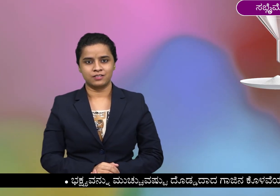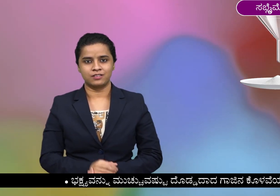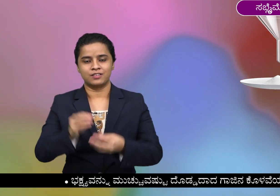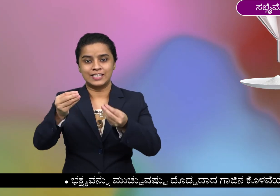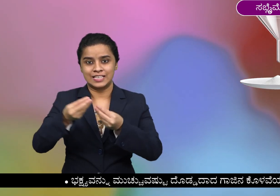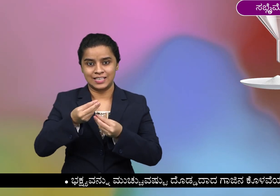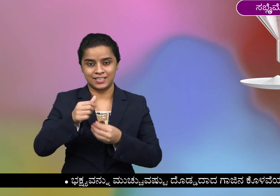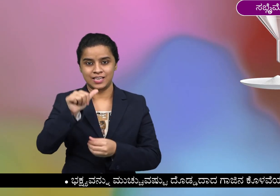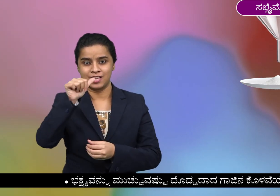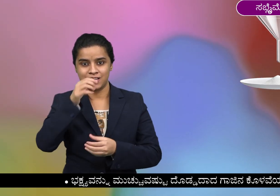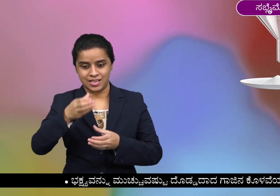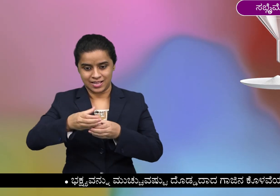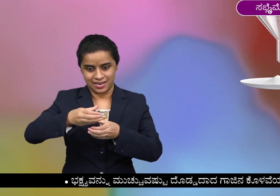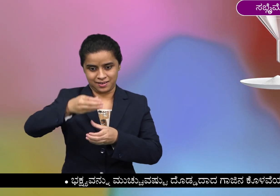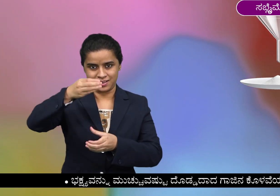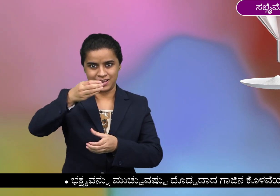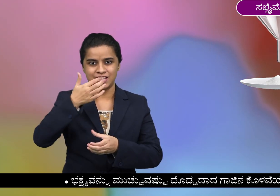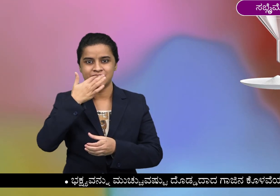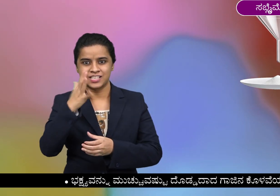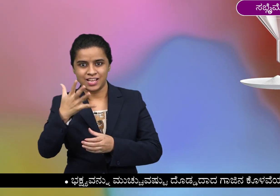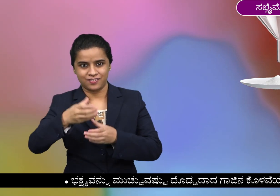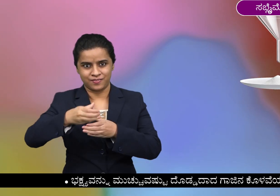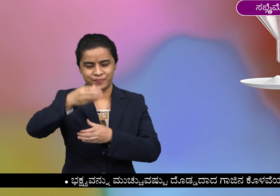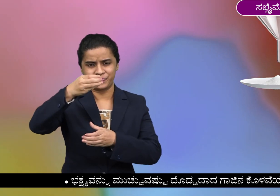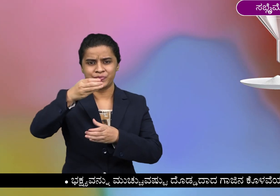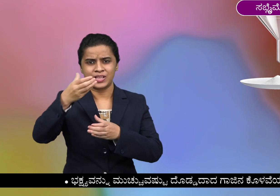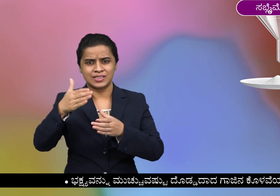ಭಕ್ಷ್ಯವನ್ನು ಮುಚ್ಚುವಷ್ಟು ದೊಡ್ಡವಾದ ಗಾಜಿನ ಕೊಳವೆಯನ್ನು ತೆಗೆದುಕೊಳ್ಳಿ.